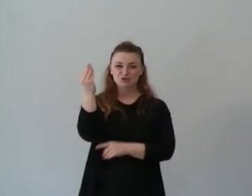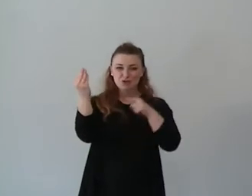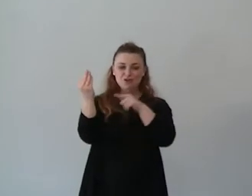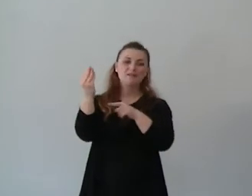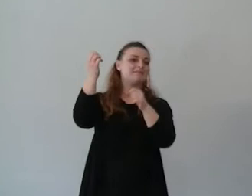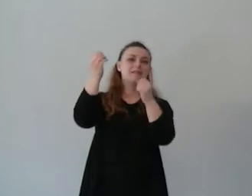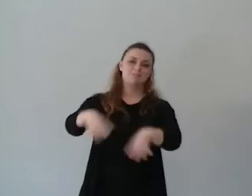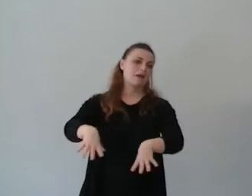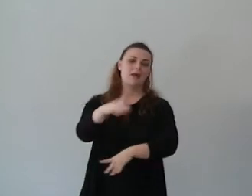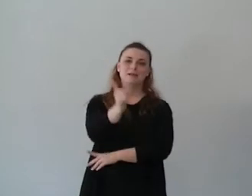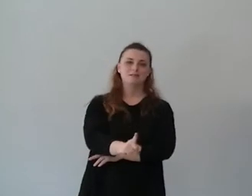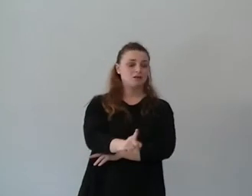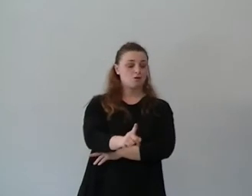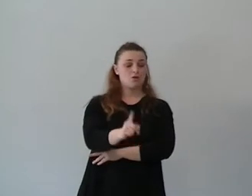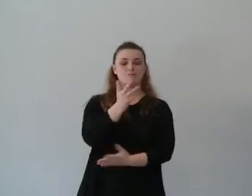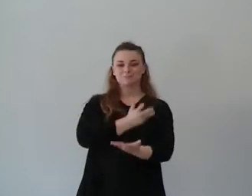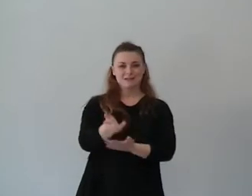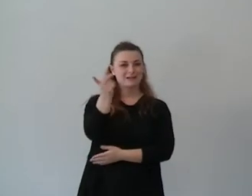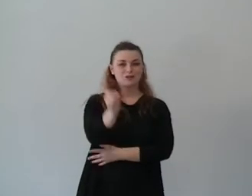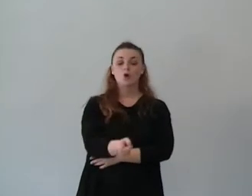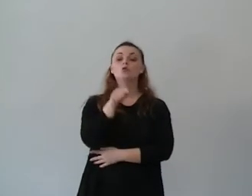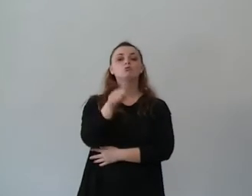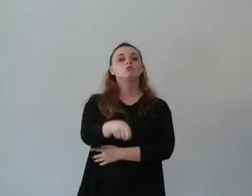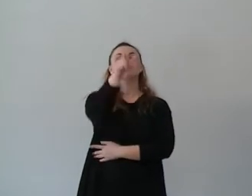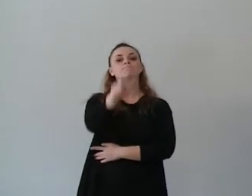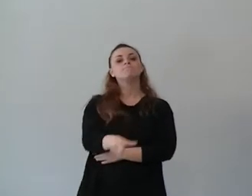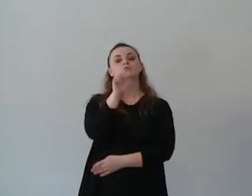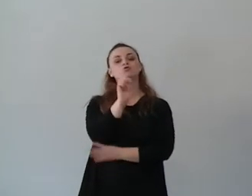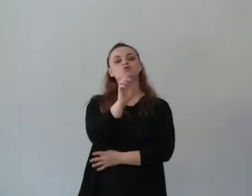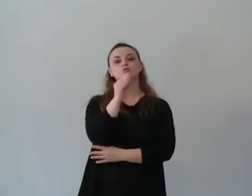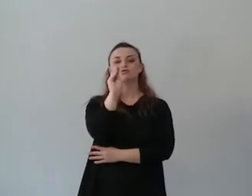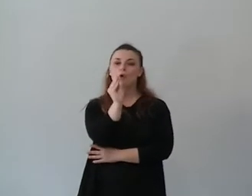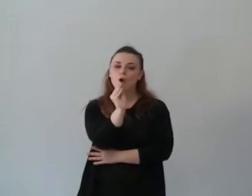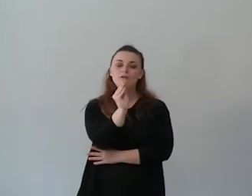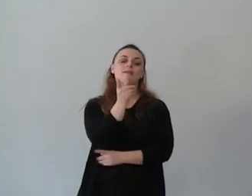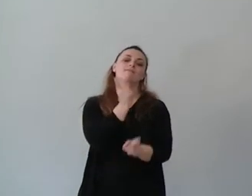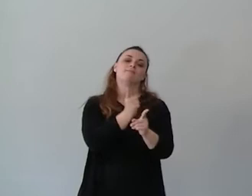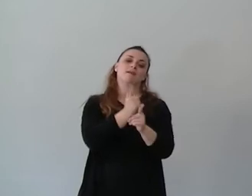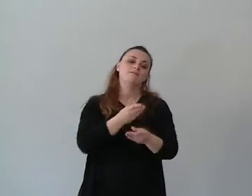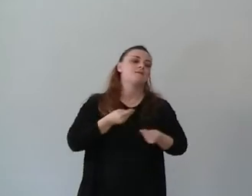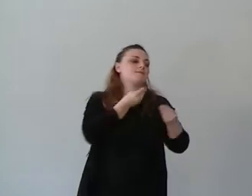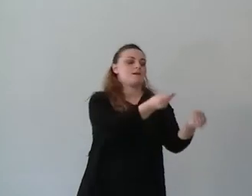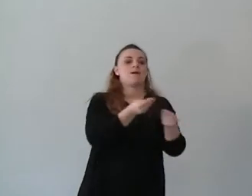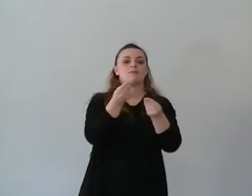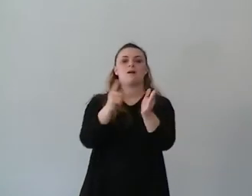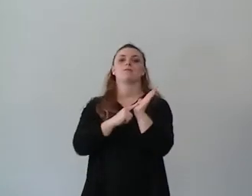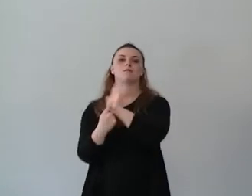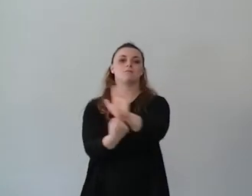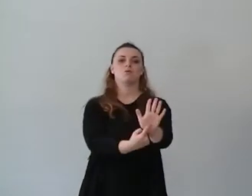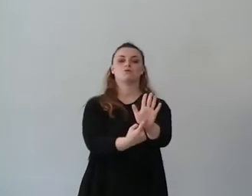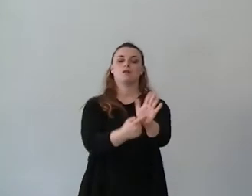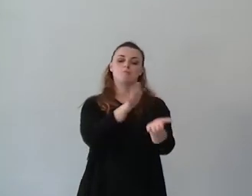ma sii di esempio ai credenti, nel parlare, nel comportamento, nell'amore, nella fede, nella